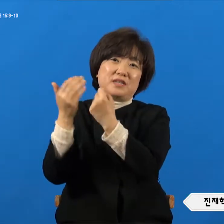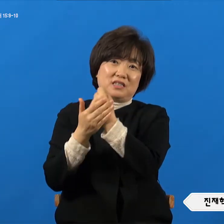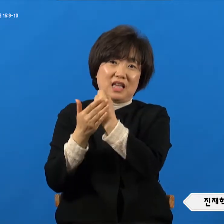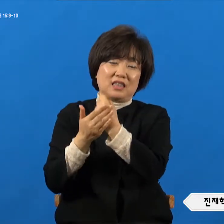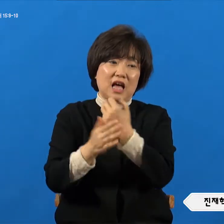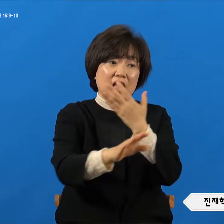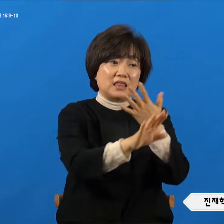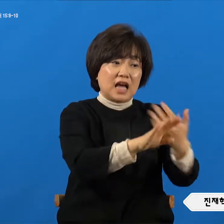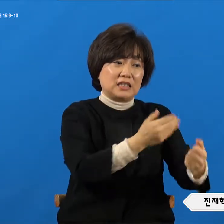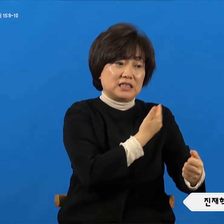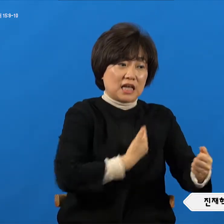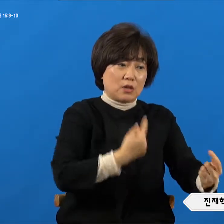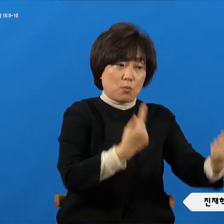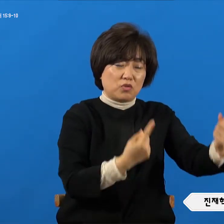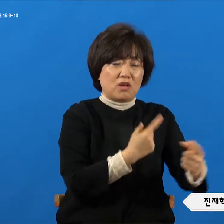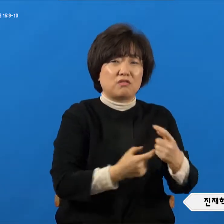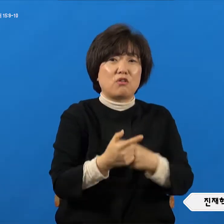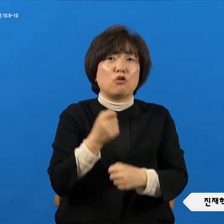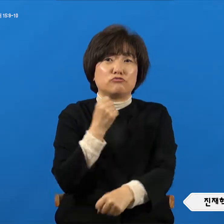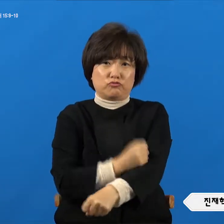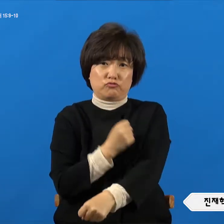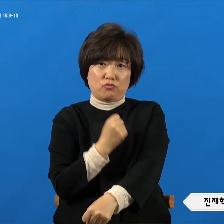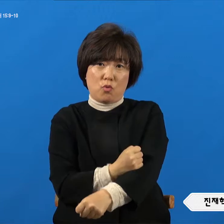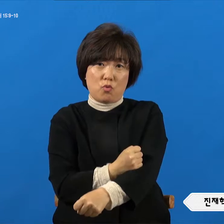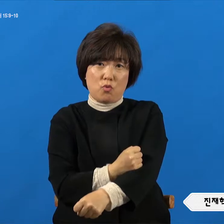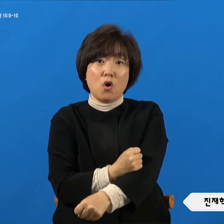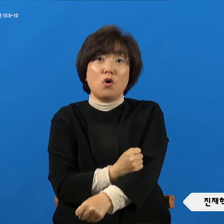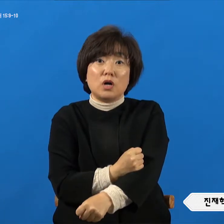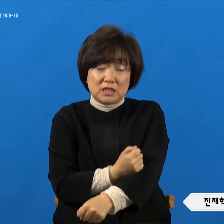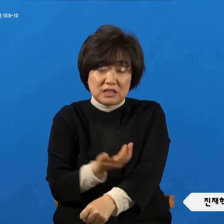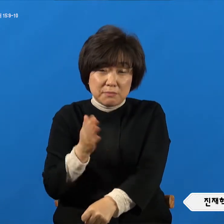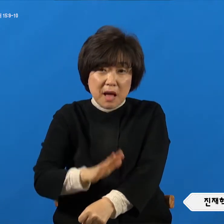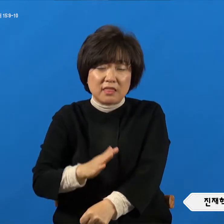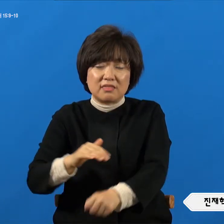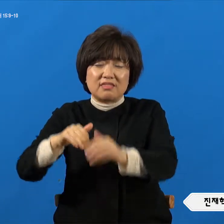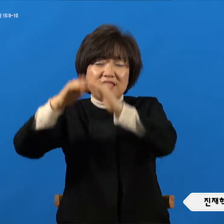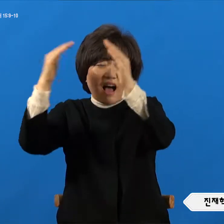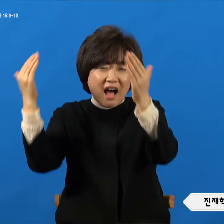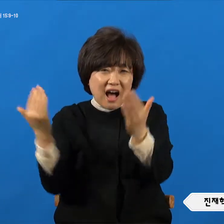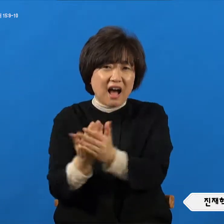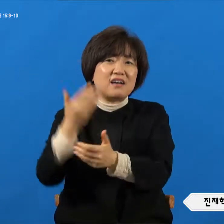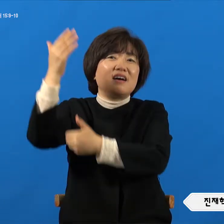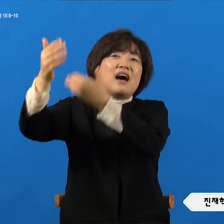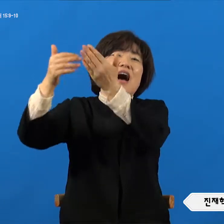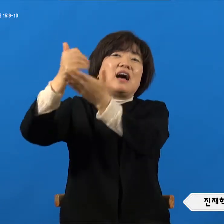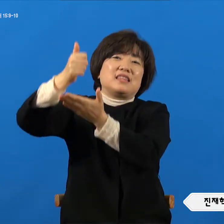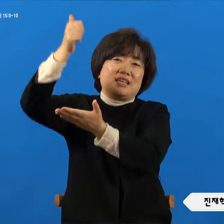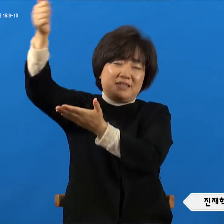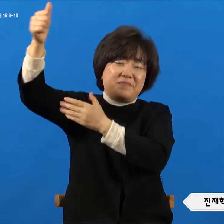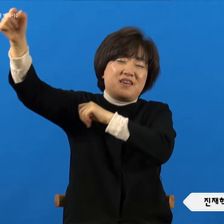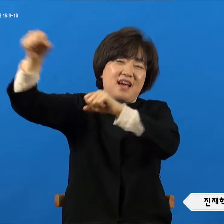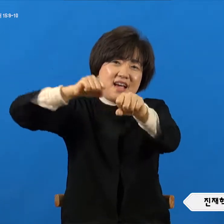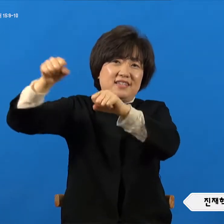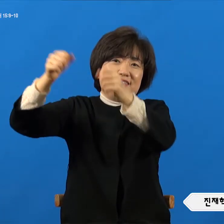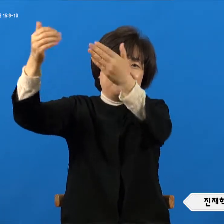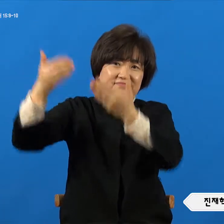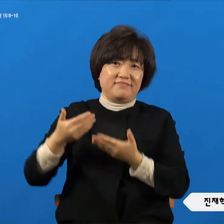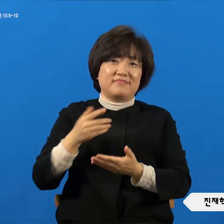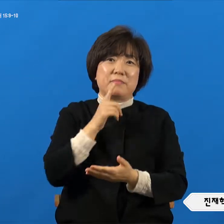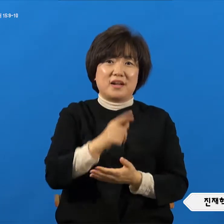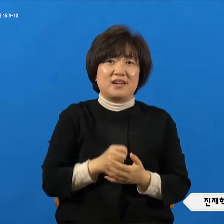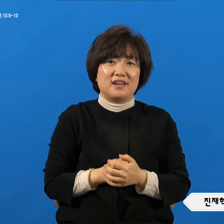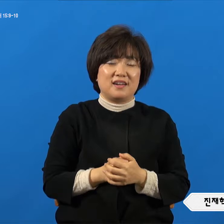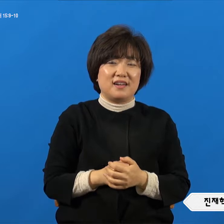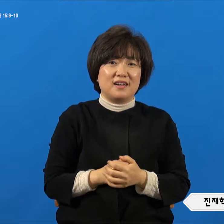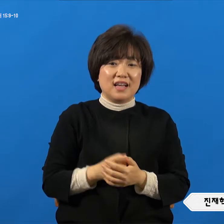더 수고하였으나 하나님이 하신 것이다 라고 그는 고백하고 있습니다.